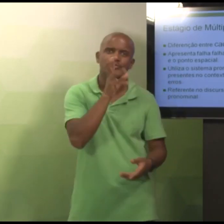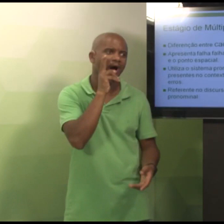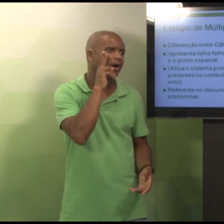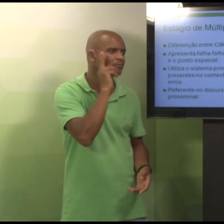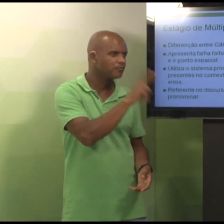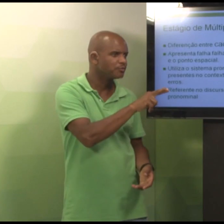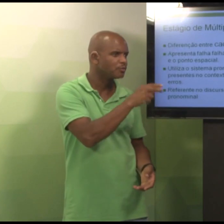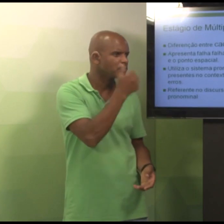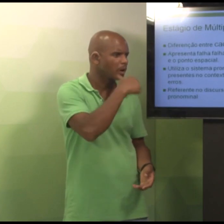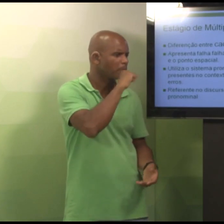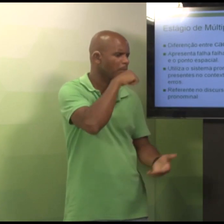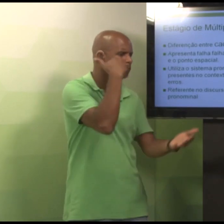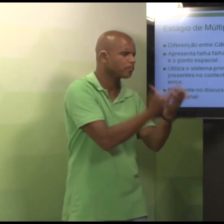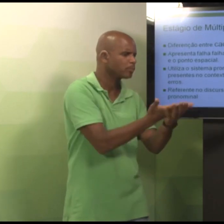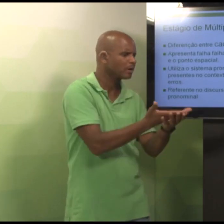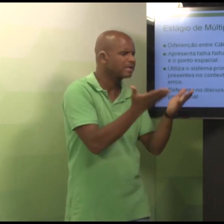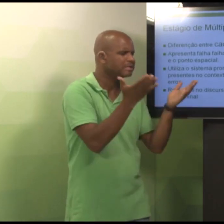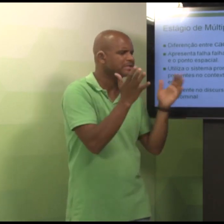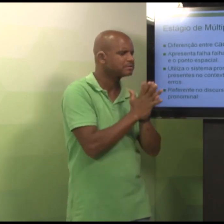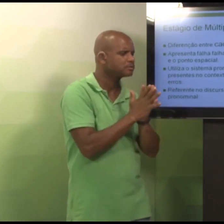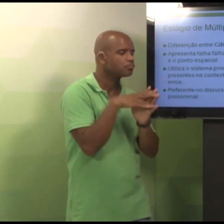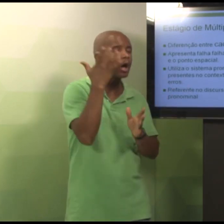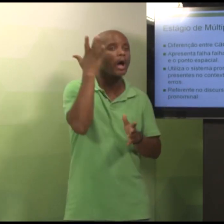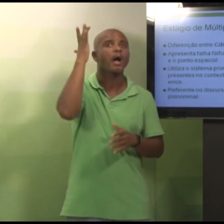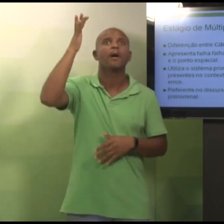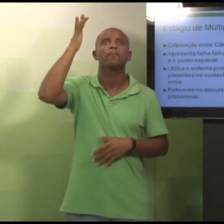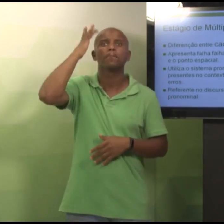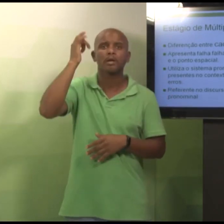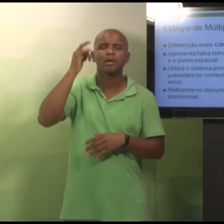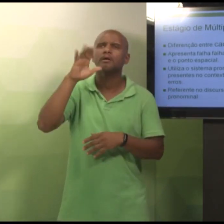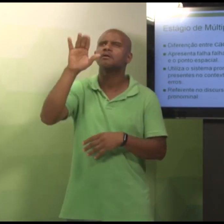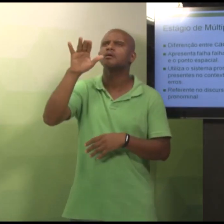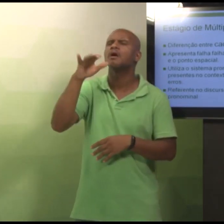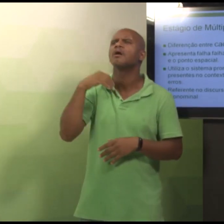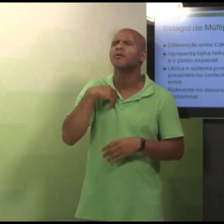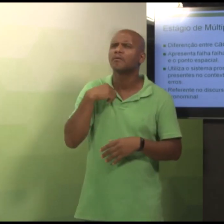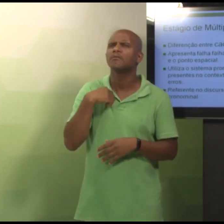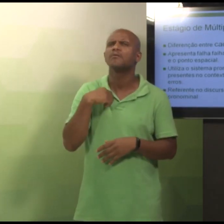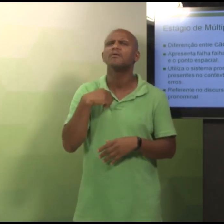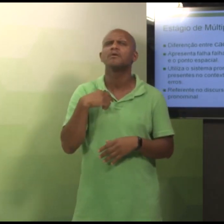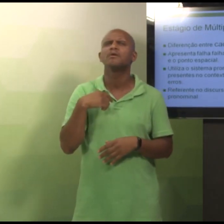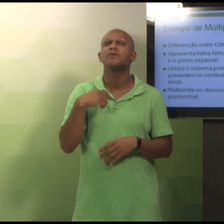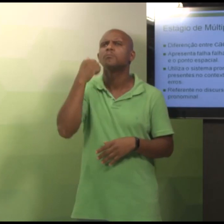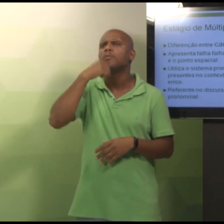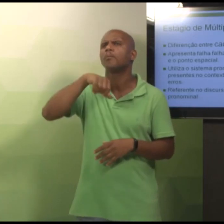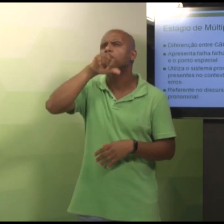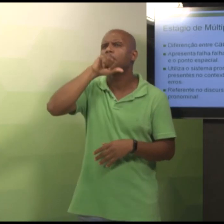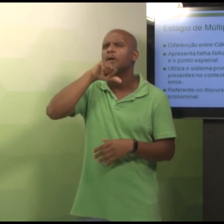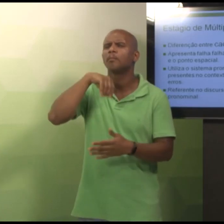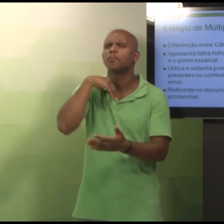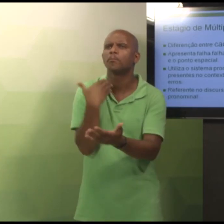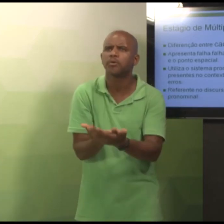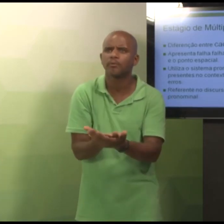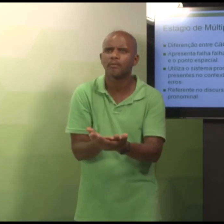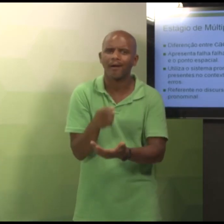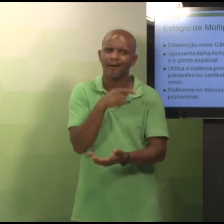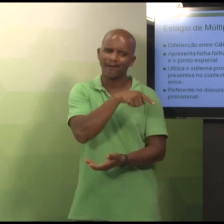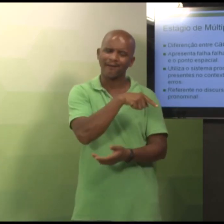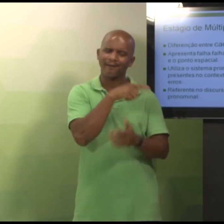falar: a mãe morreu. Porque ela não está vendo a mãe ali naquele momento. Posteriormente, quando vê,